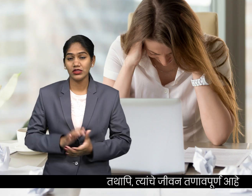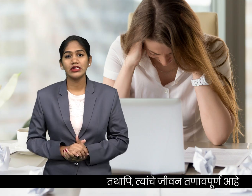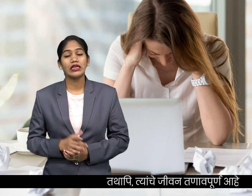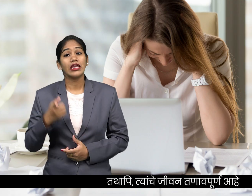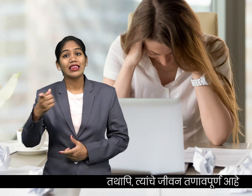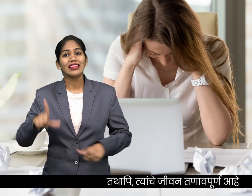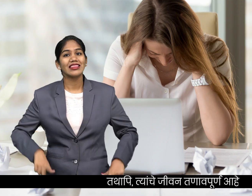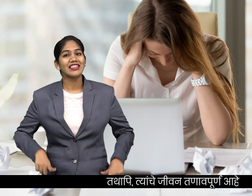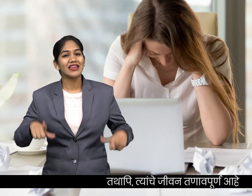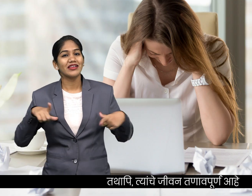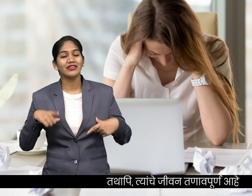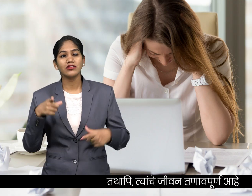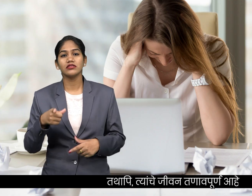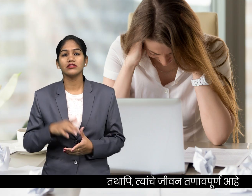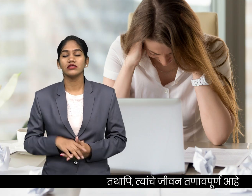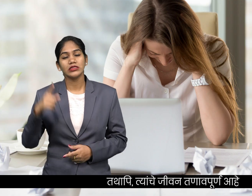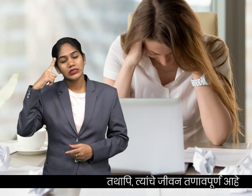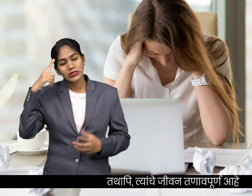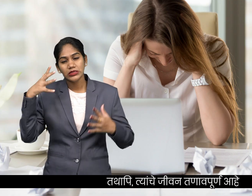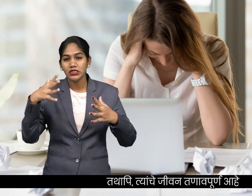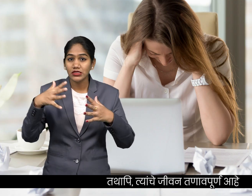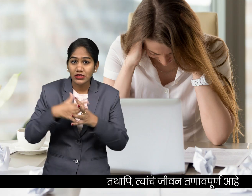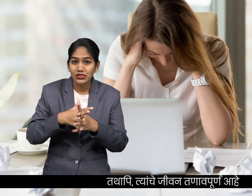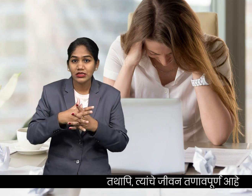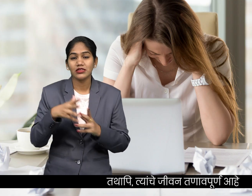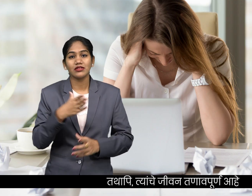तथापि त्याचे जीवन तणावपूर्ण आहे